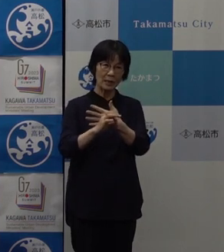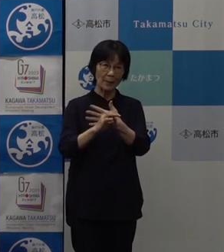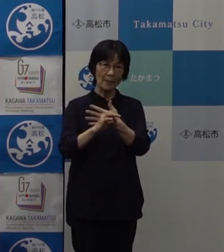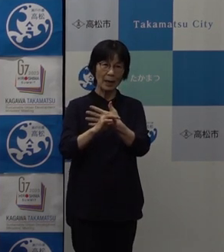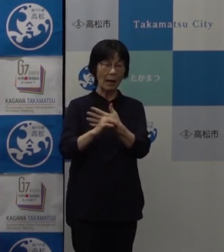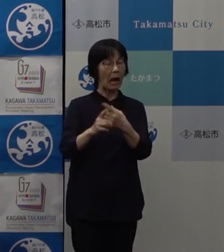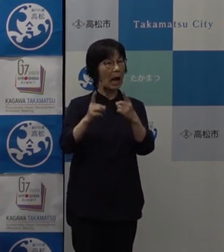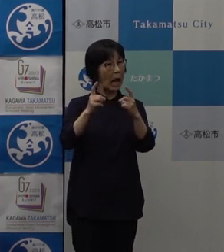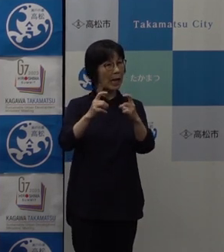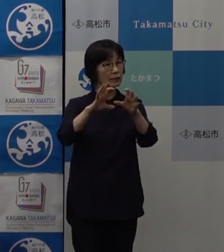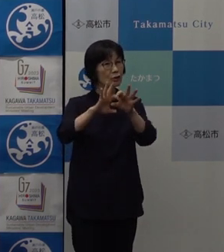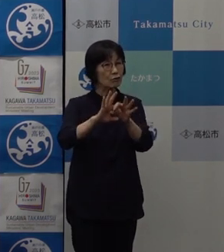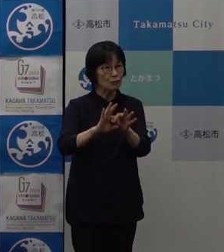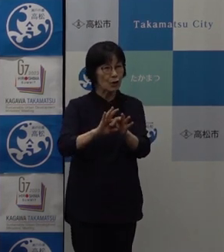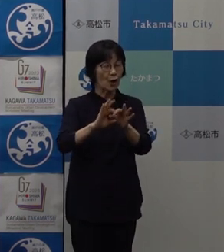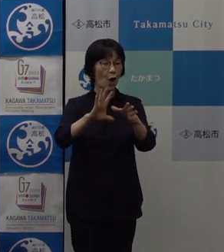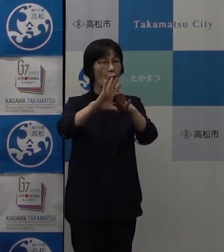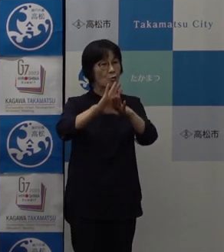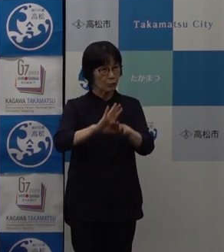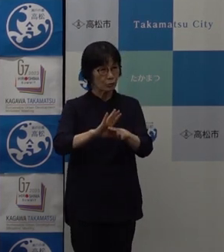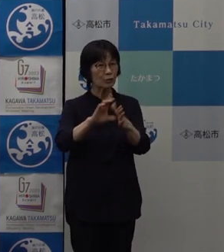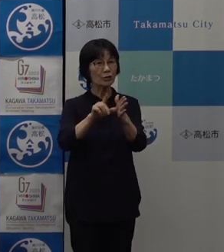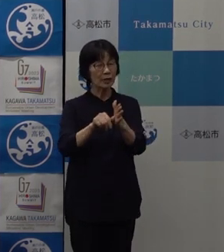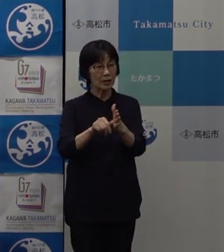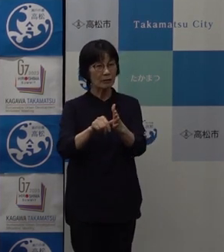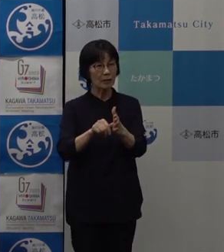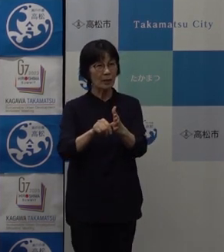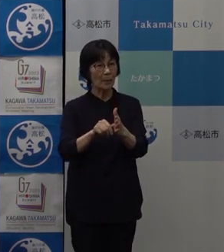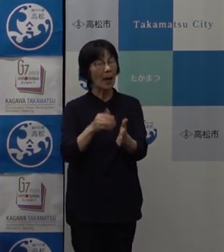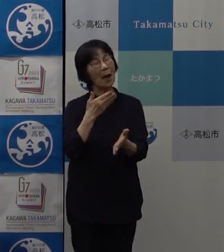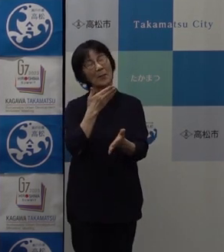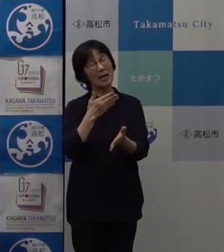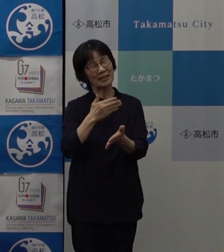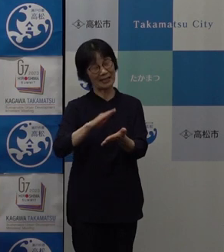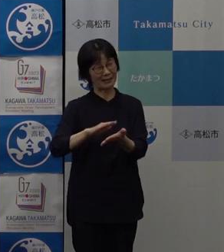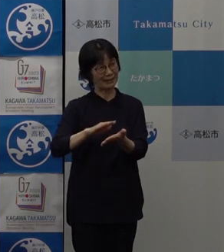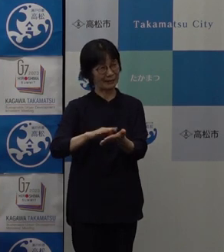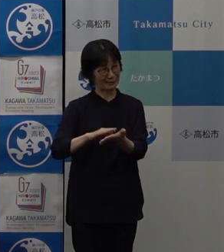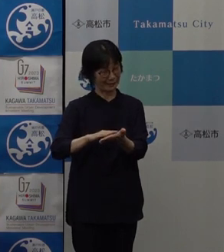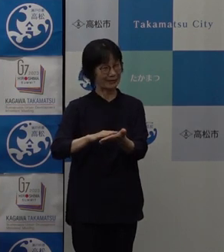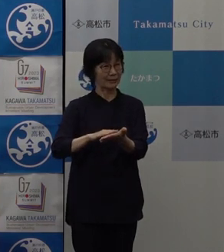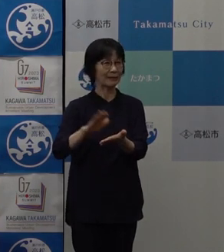用しようと思って非常に便利なツールであるというのも私も、まあ、やってみたという